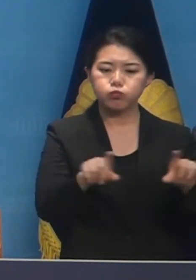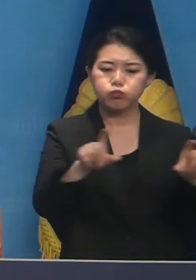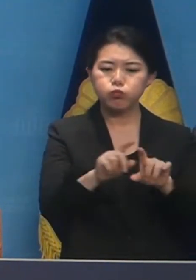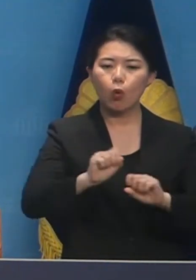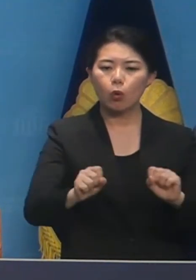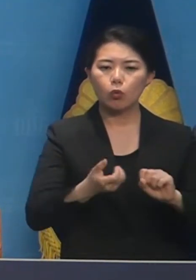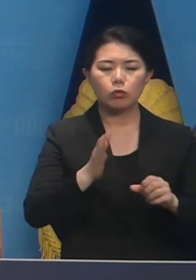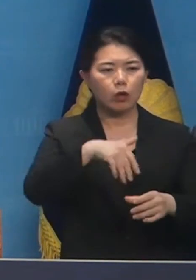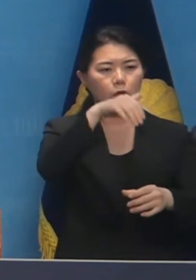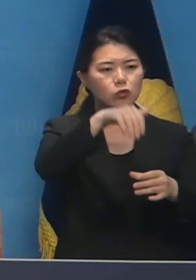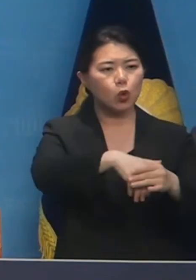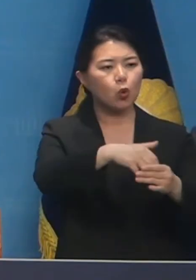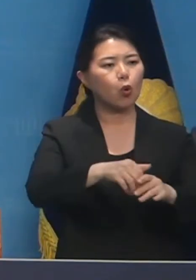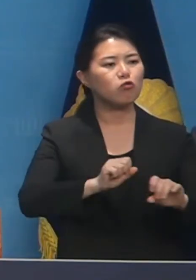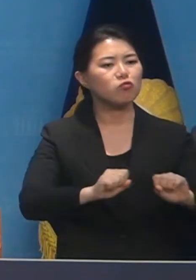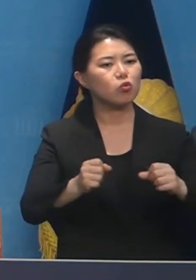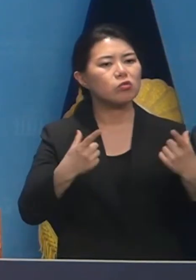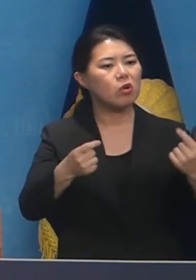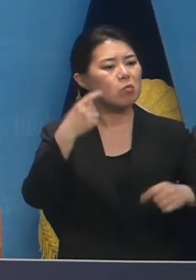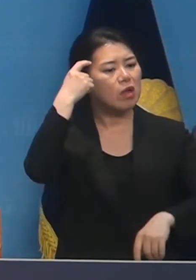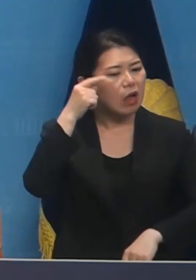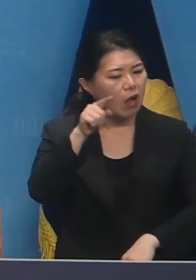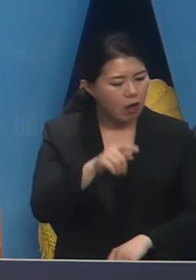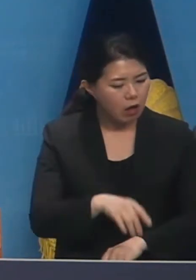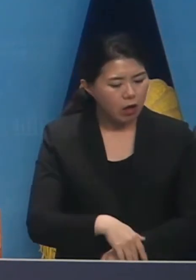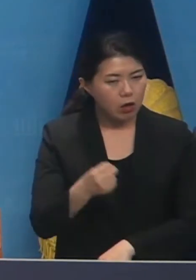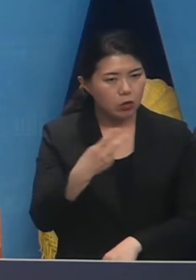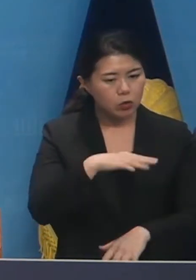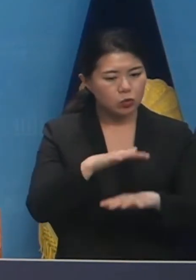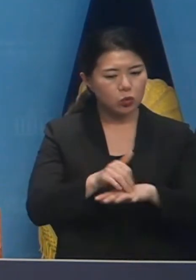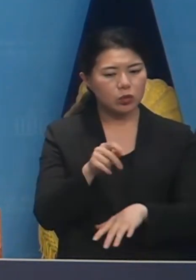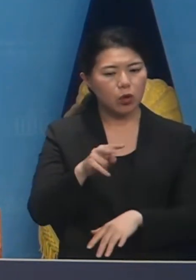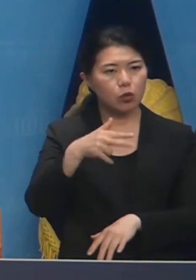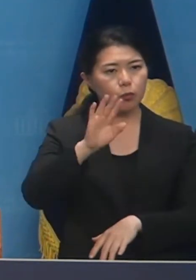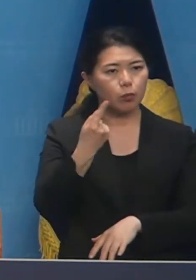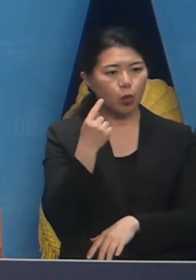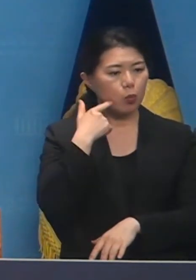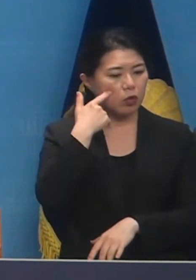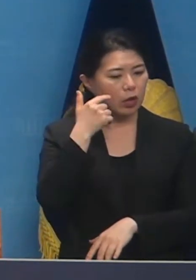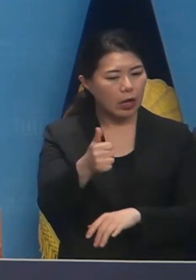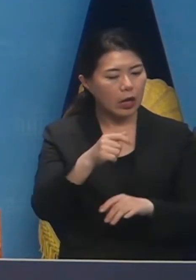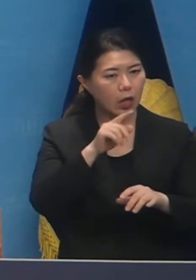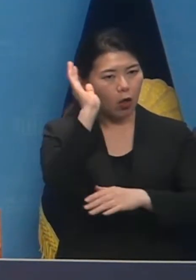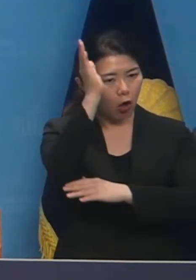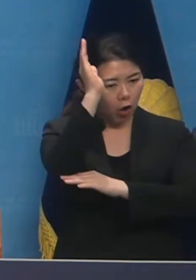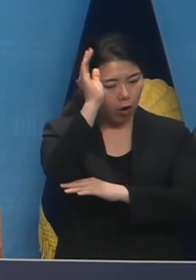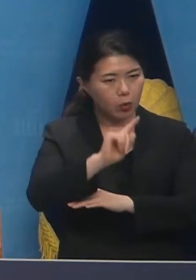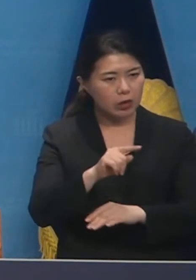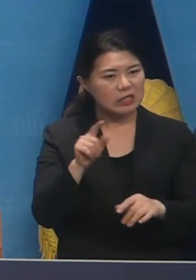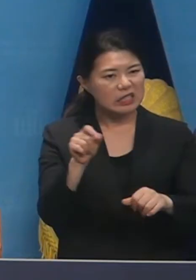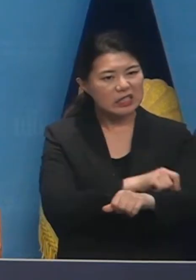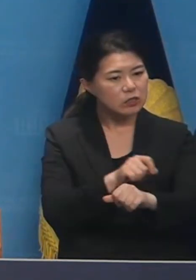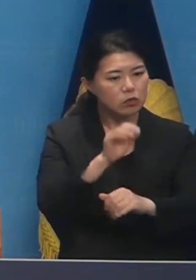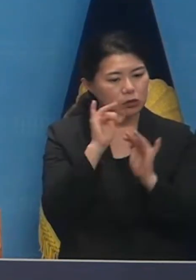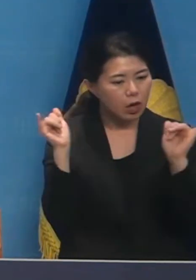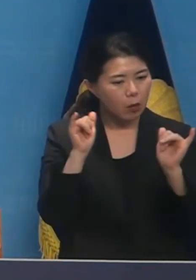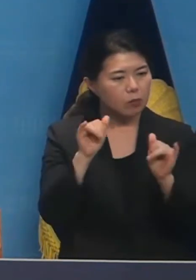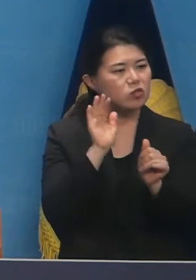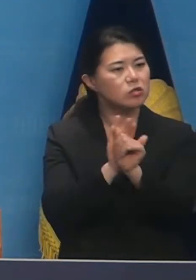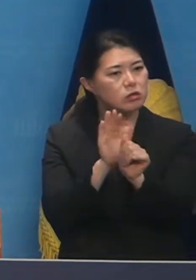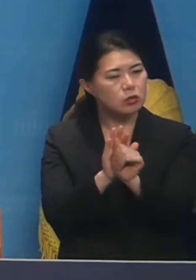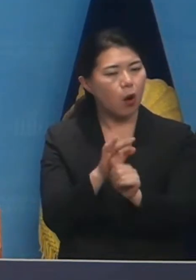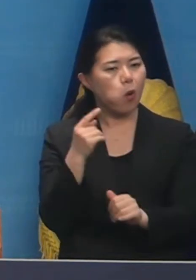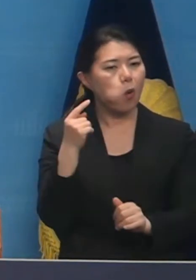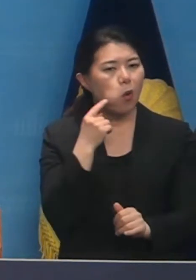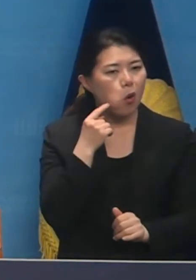활동을 선거운동으로 왜곡한 것이며 손현보 목사의 설교는 특정 후보를 지지하거나